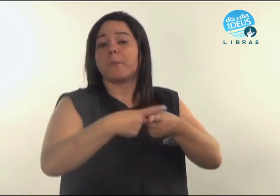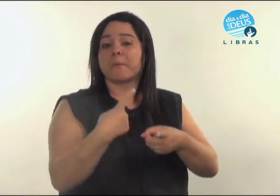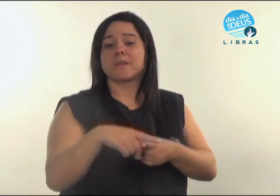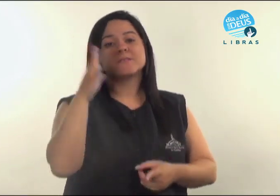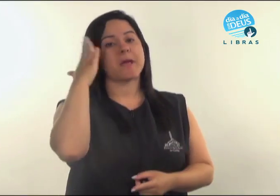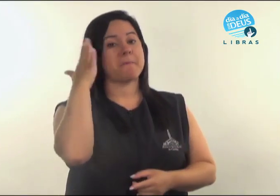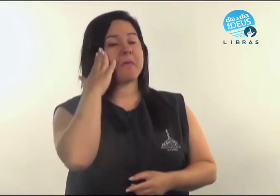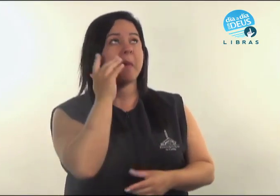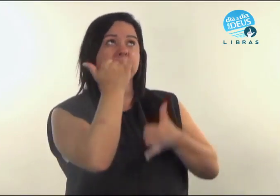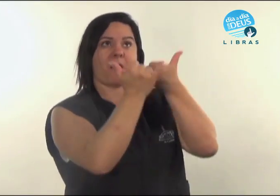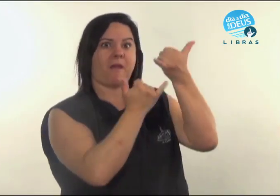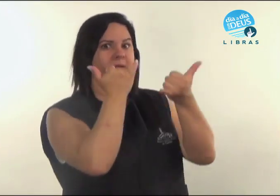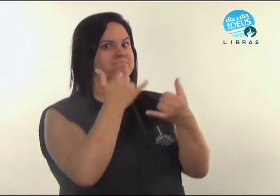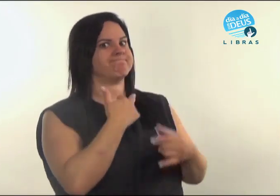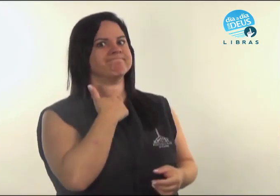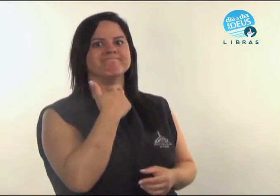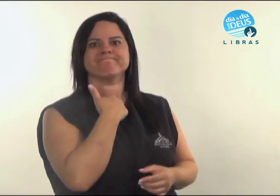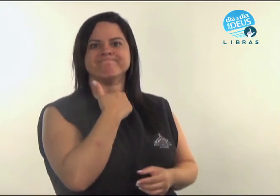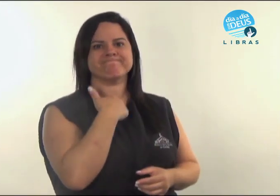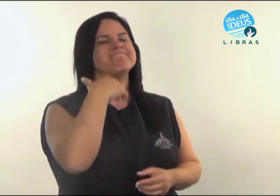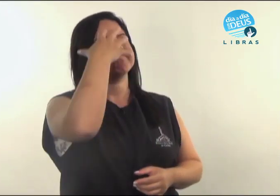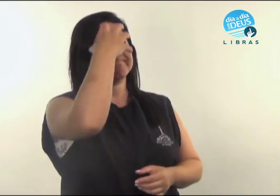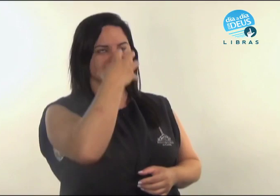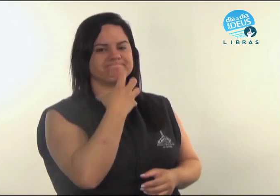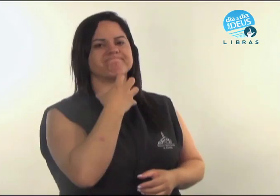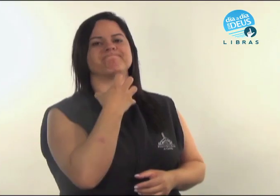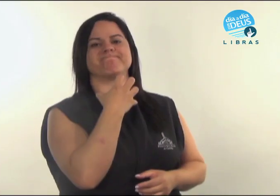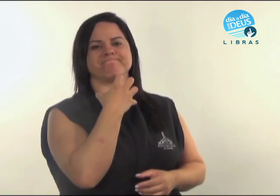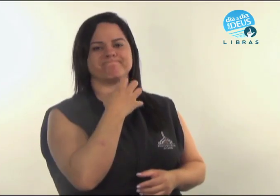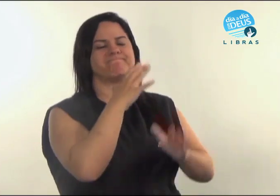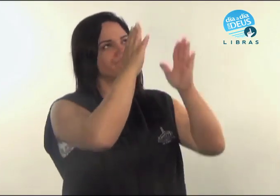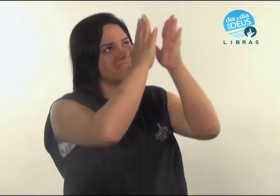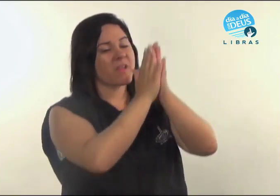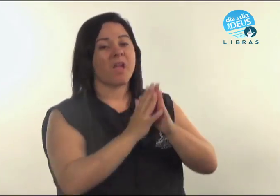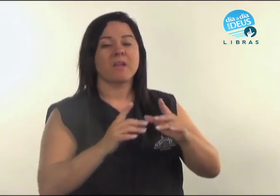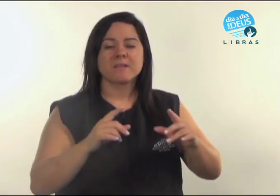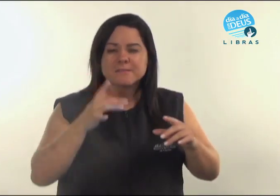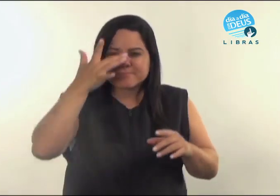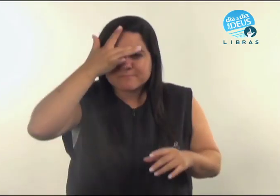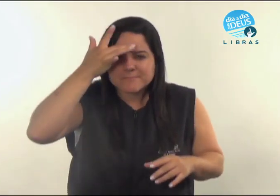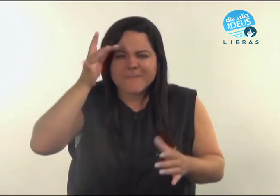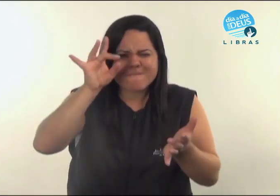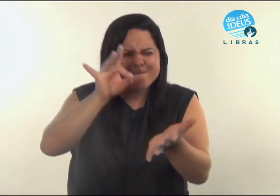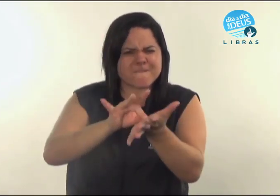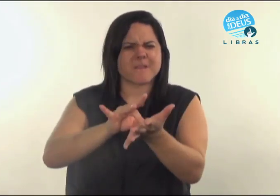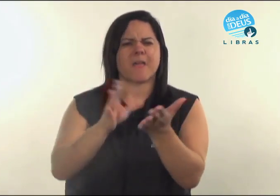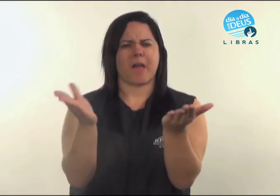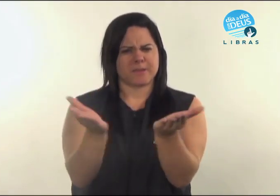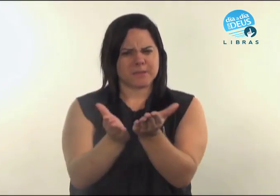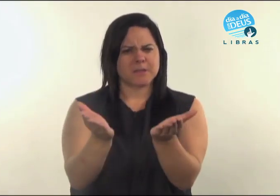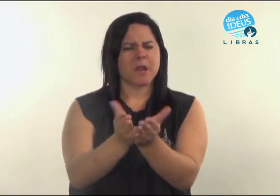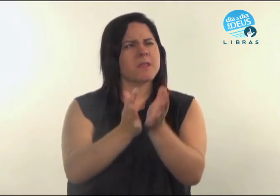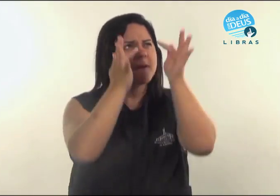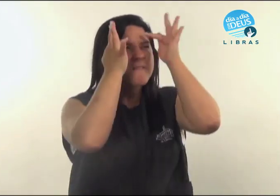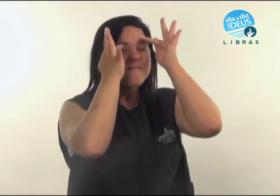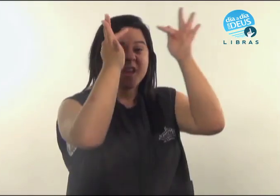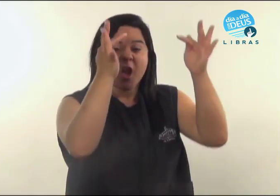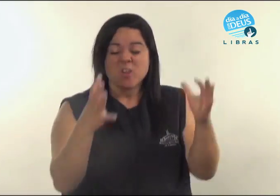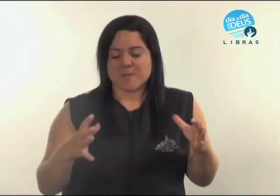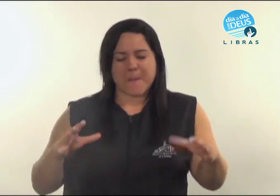porque sabiam que não podiam brincar, ou é coisa séria. Os verdadeiros crentes se agregaram por